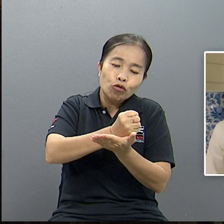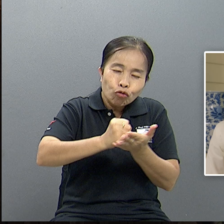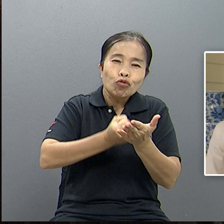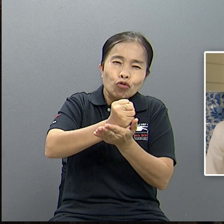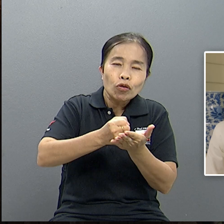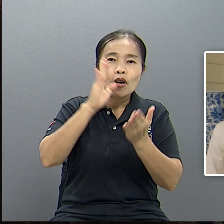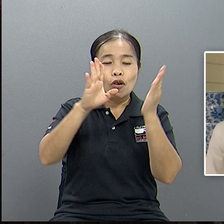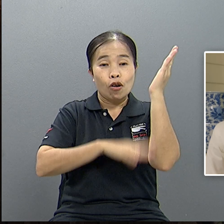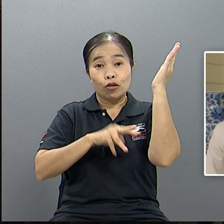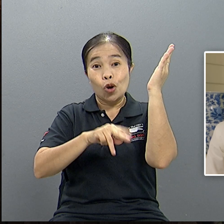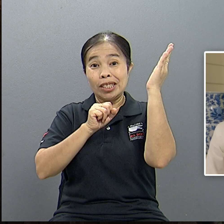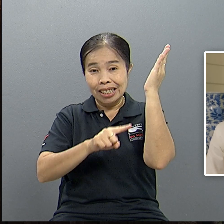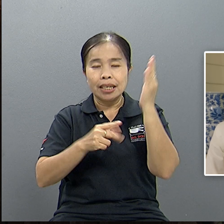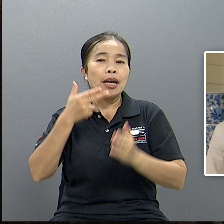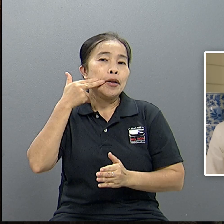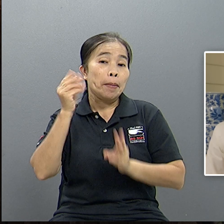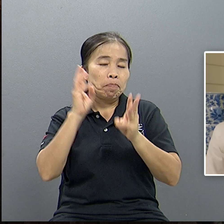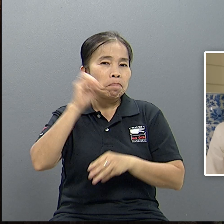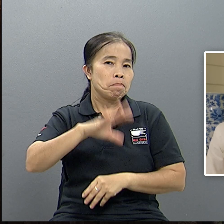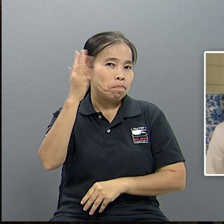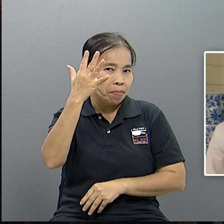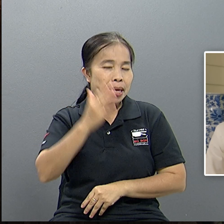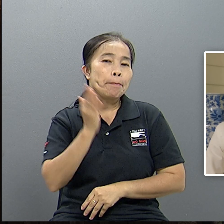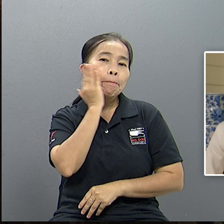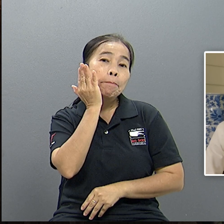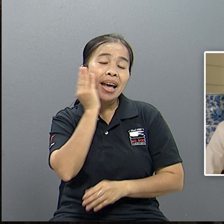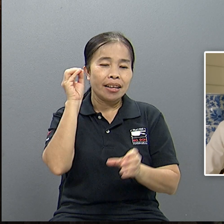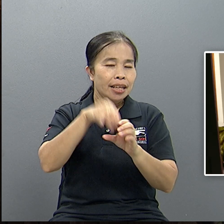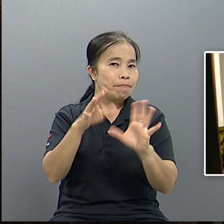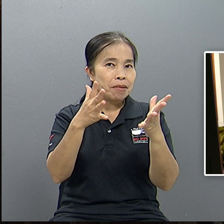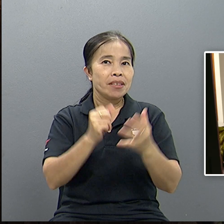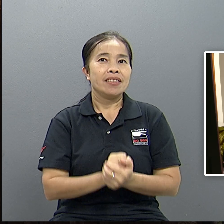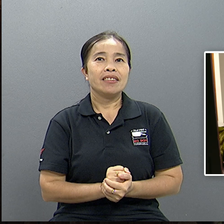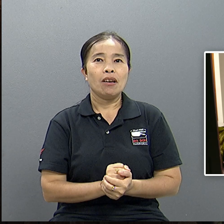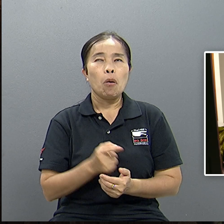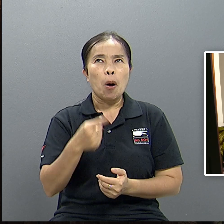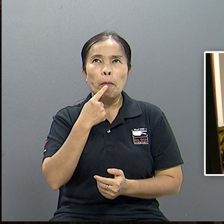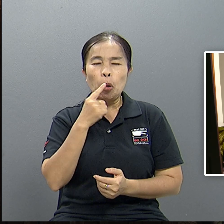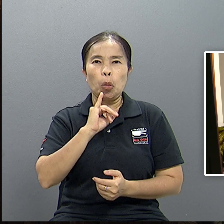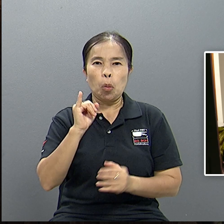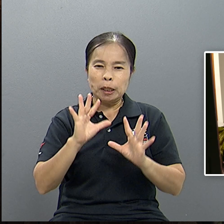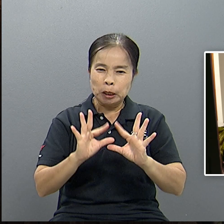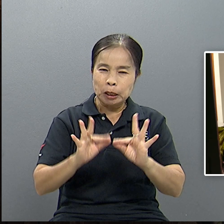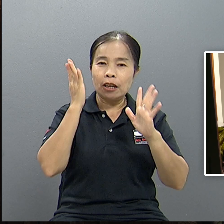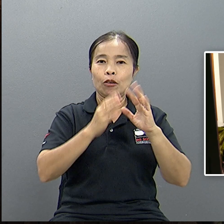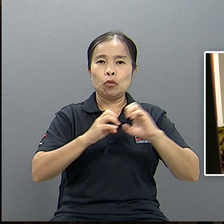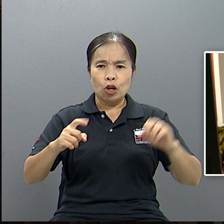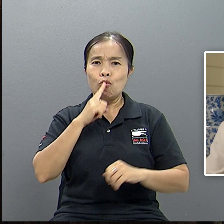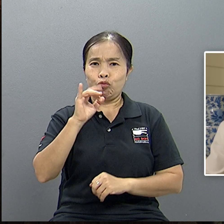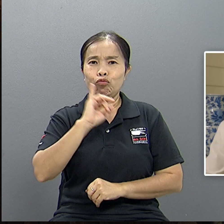ไม่ใส่น้ำตาลและไม่ใส่แป้งด้วย เหนียวหนึบเข้มข้นผิดจากทุเรียนทางนี้